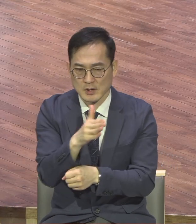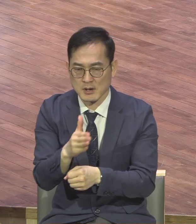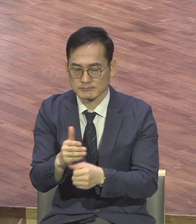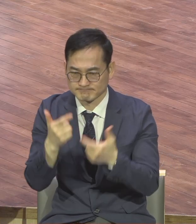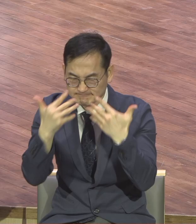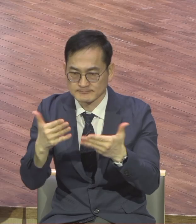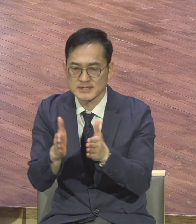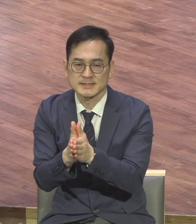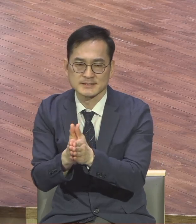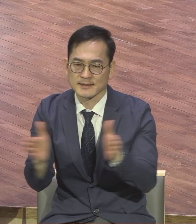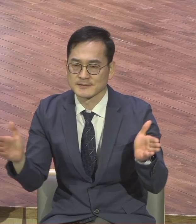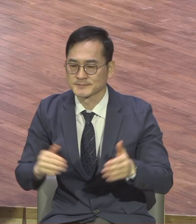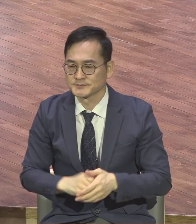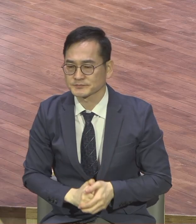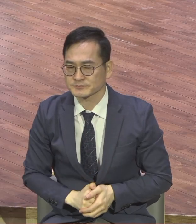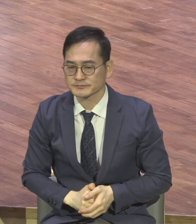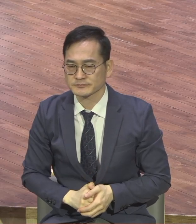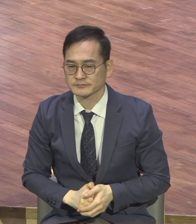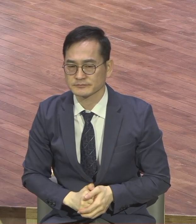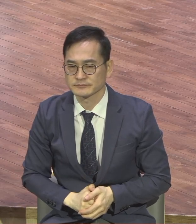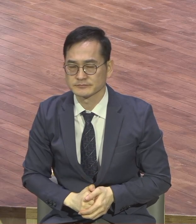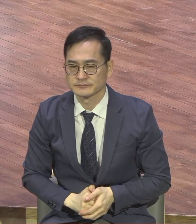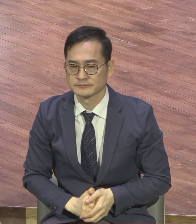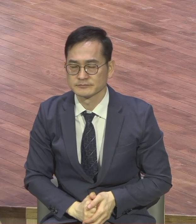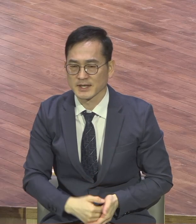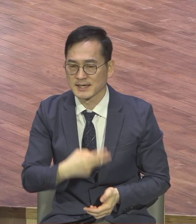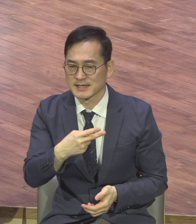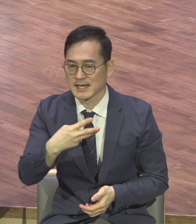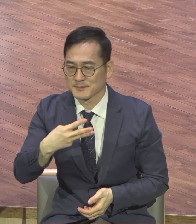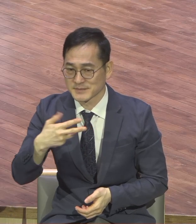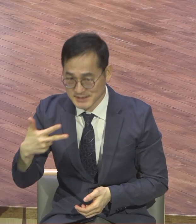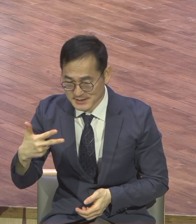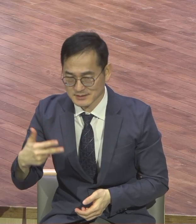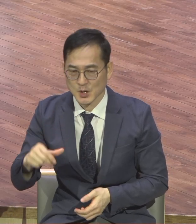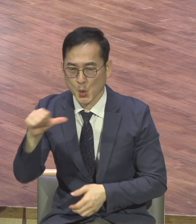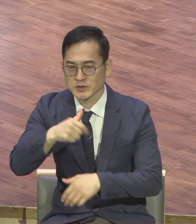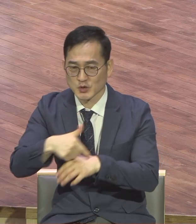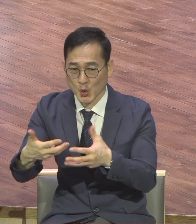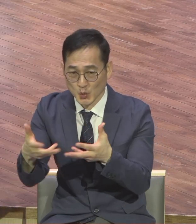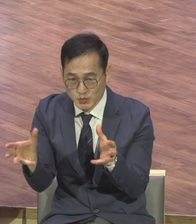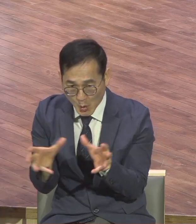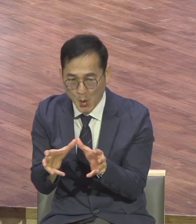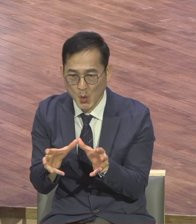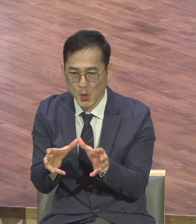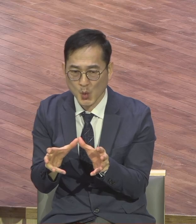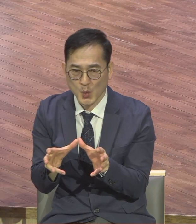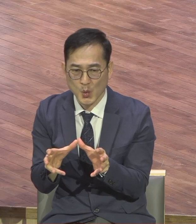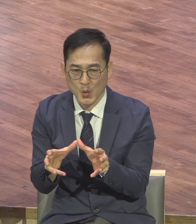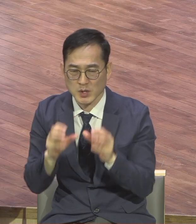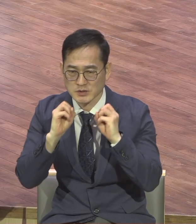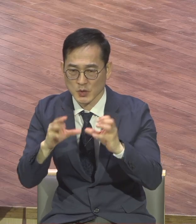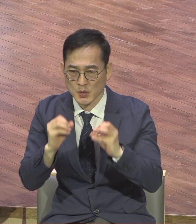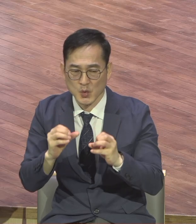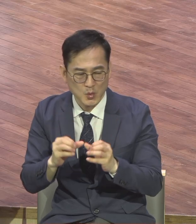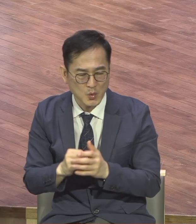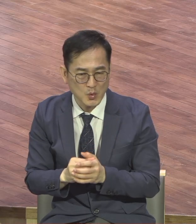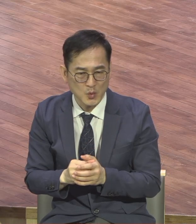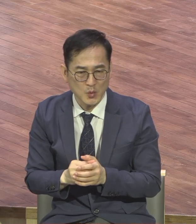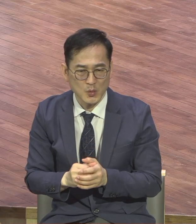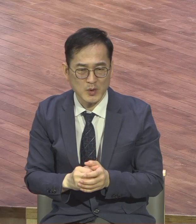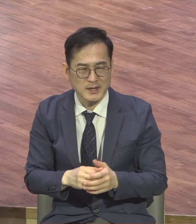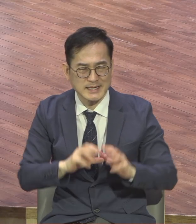이제는 여러분의 헌신을 통하여 237 5천종 살리는 그런 이제 이 교회가 될 텐데 237 장로들을